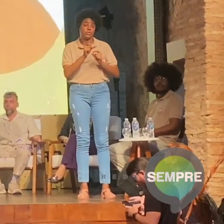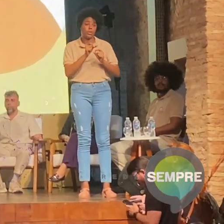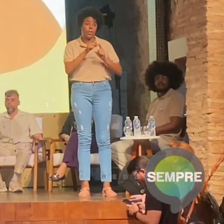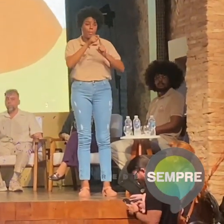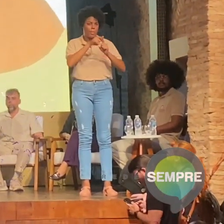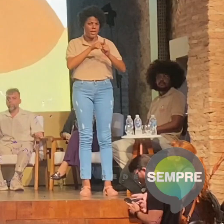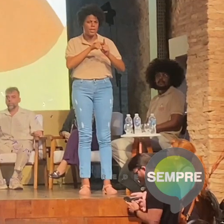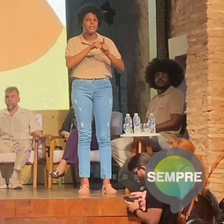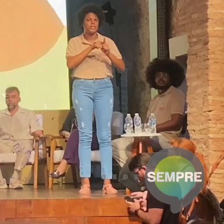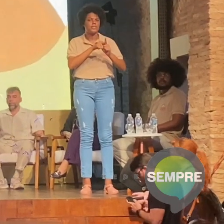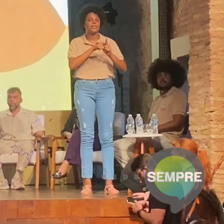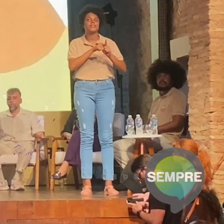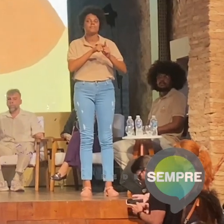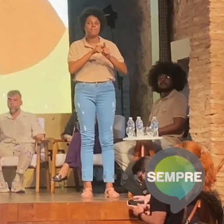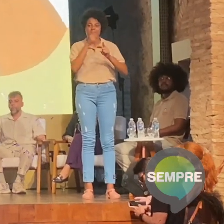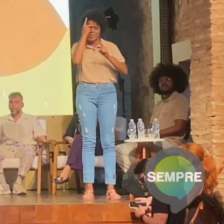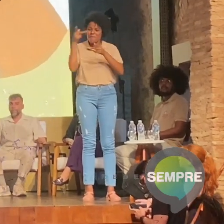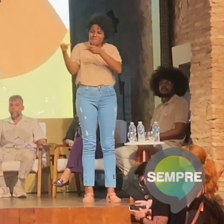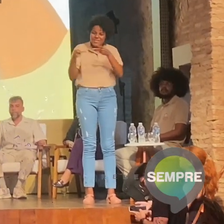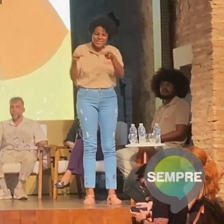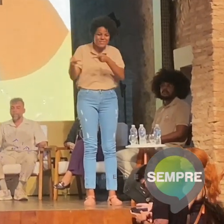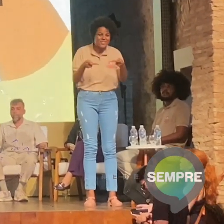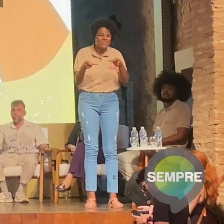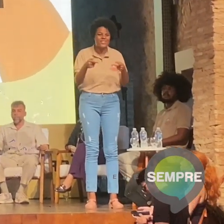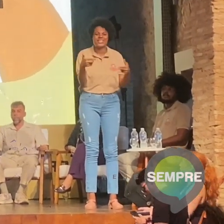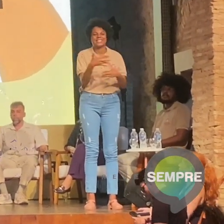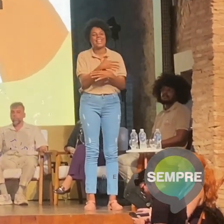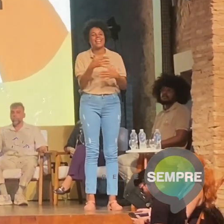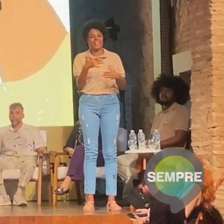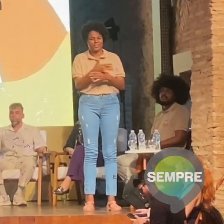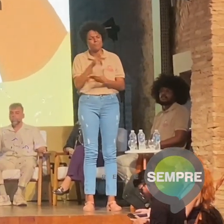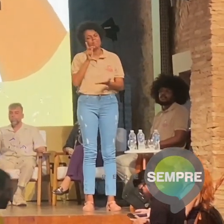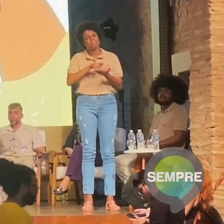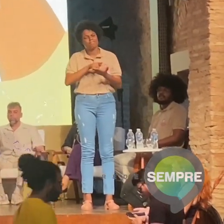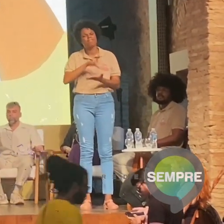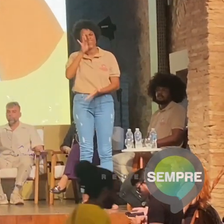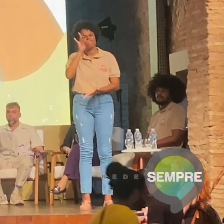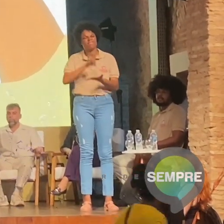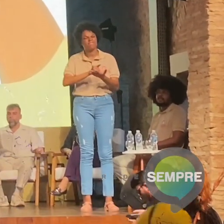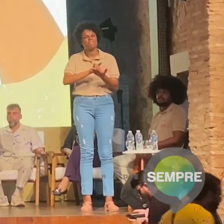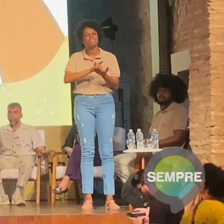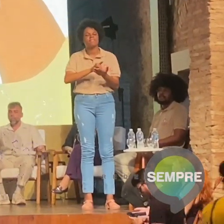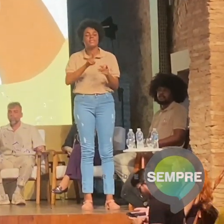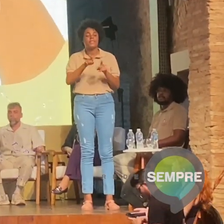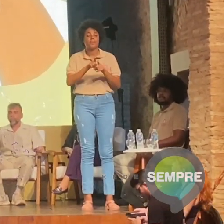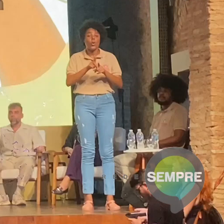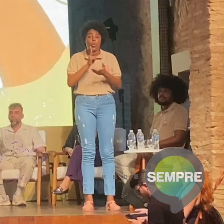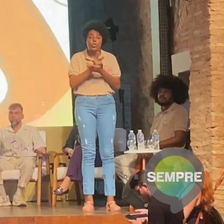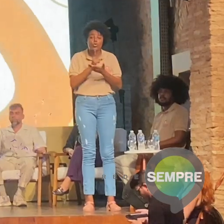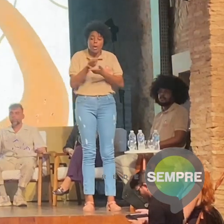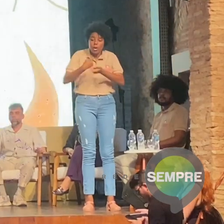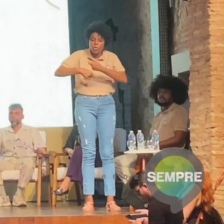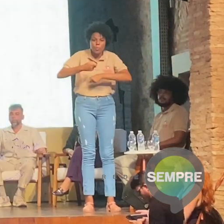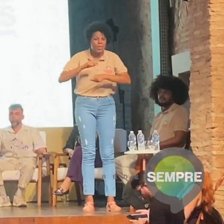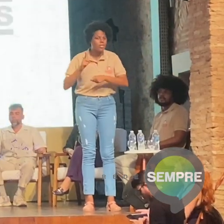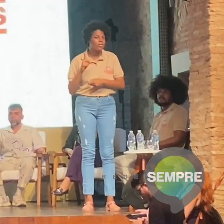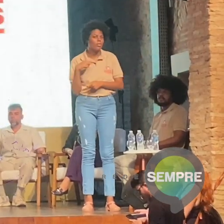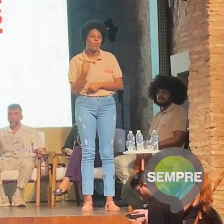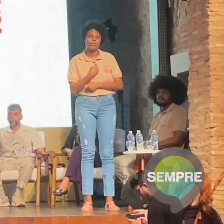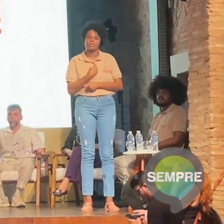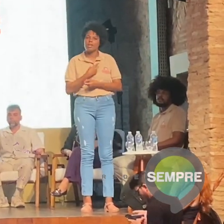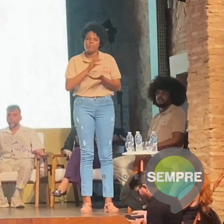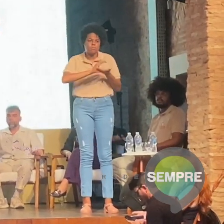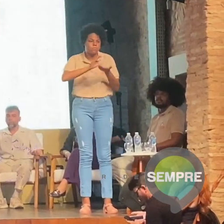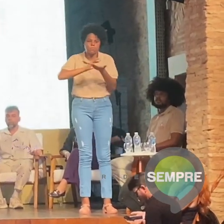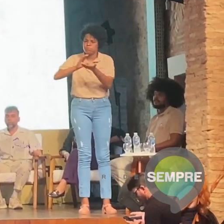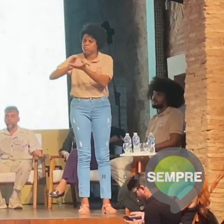um mês de alta estação na nossa cidade. É verdade, o objetivo é manter nossa economia aquecida, fazer com